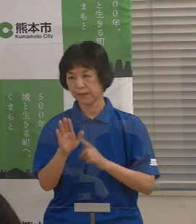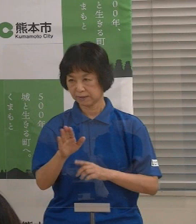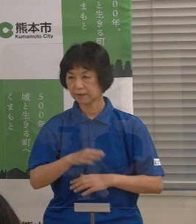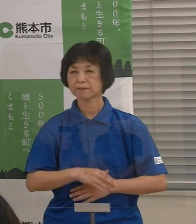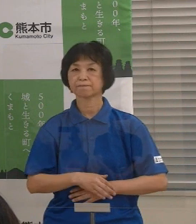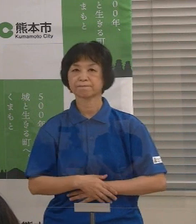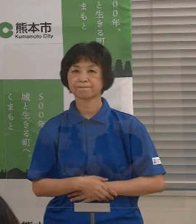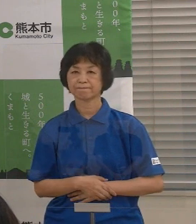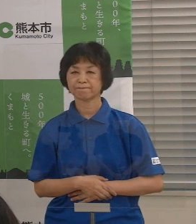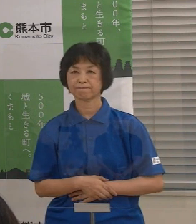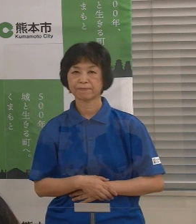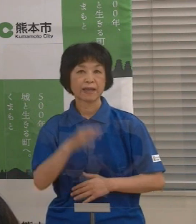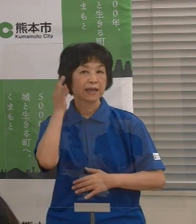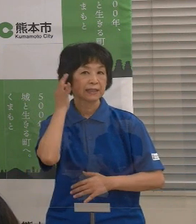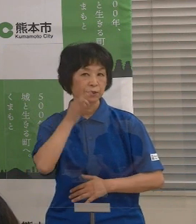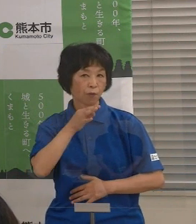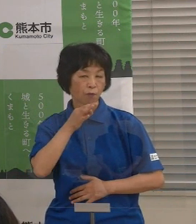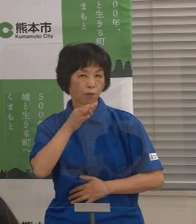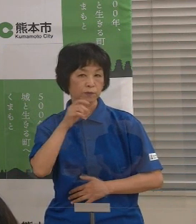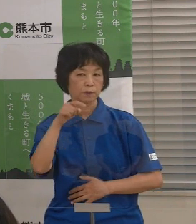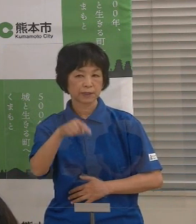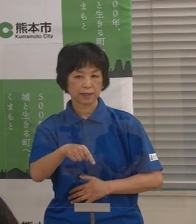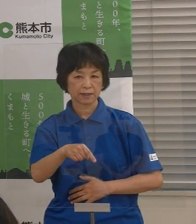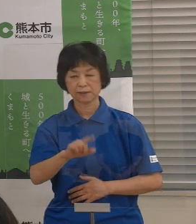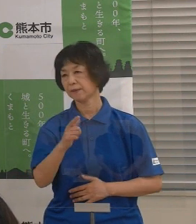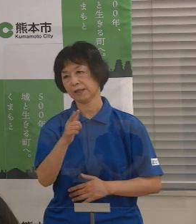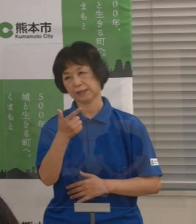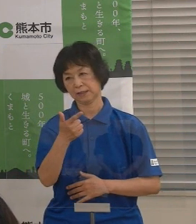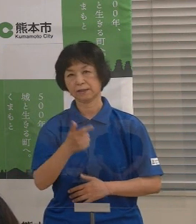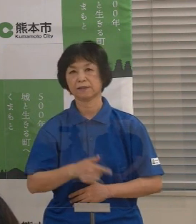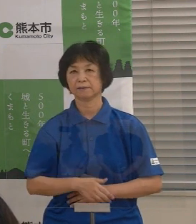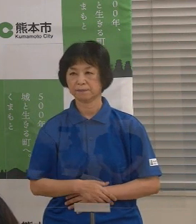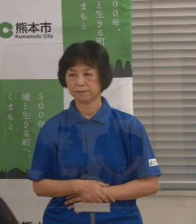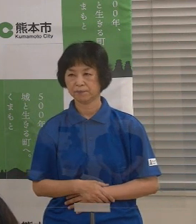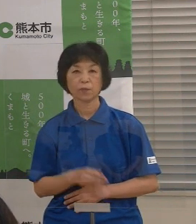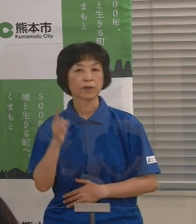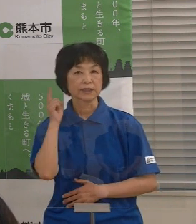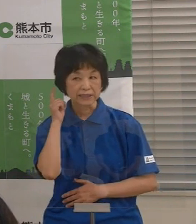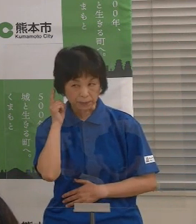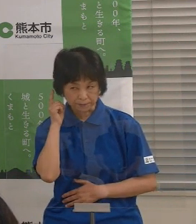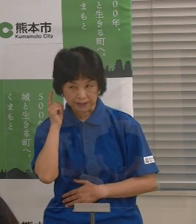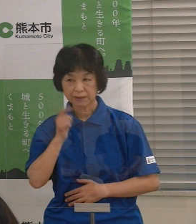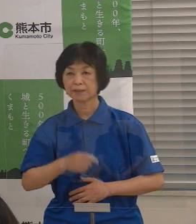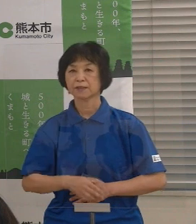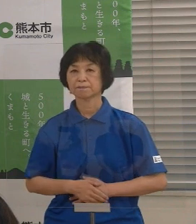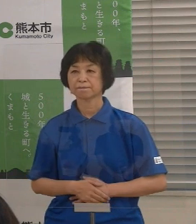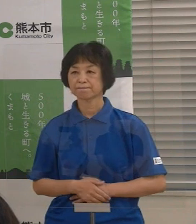して、寮とかそういうことではないということで伺っております。